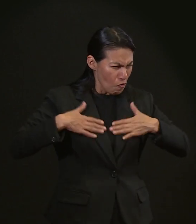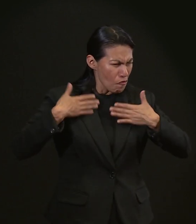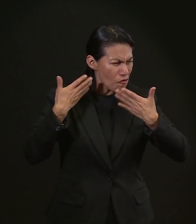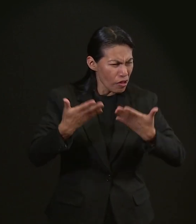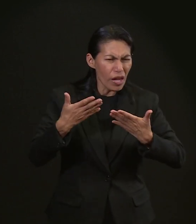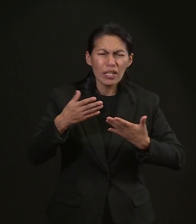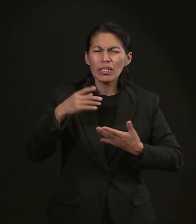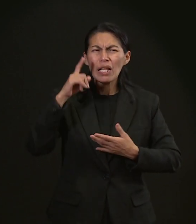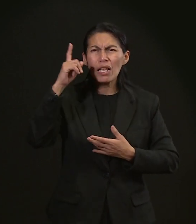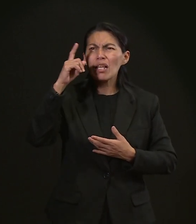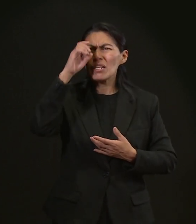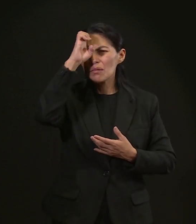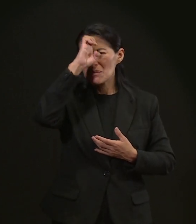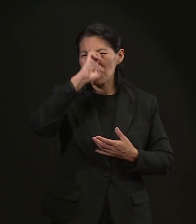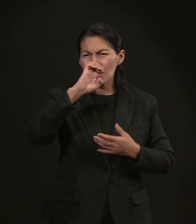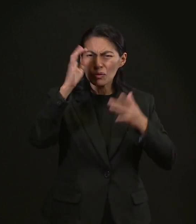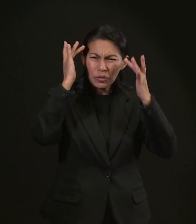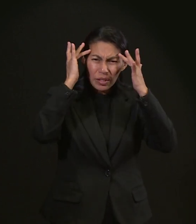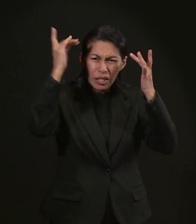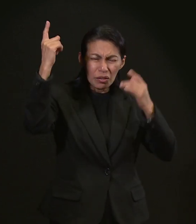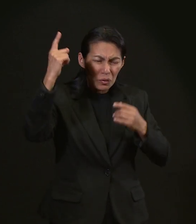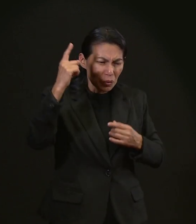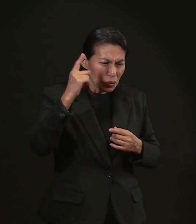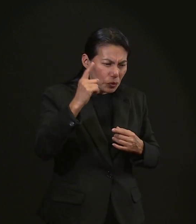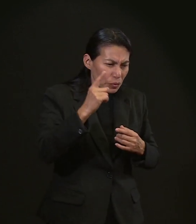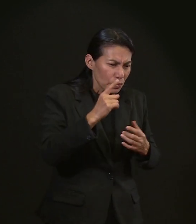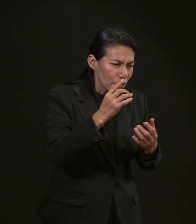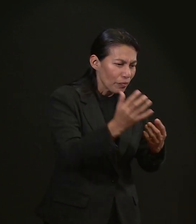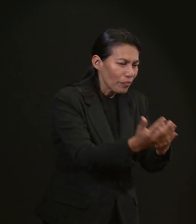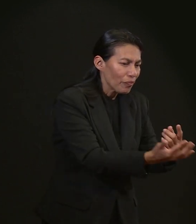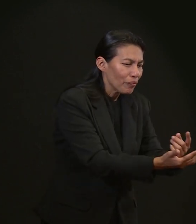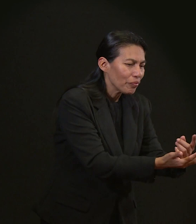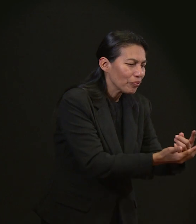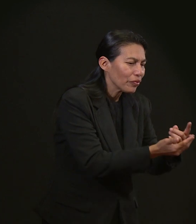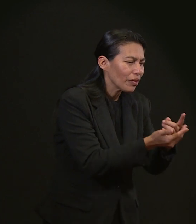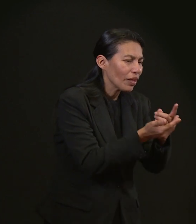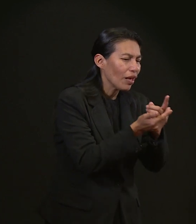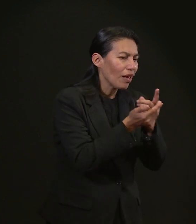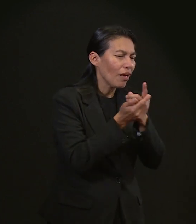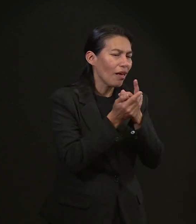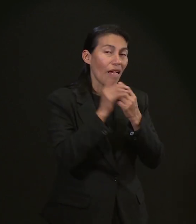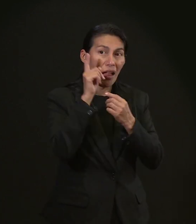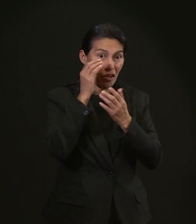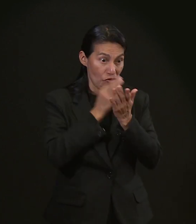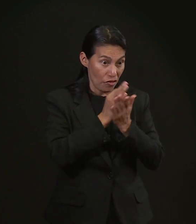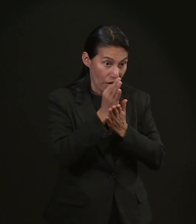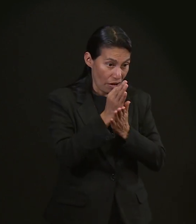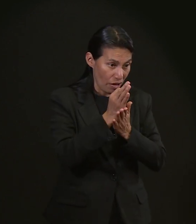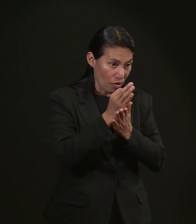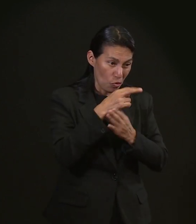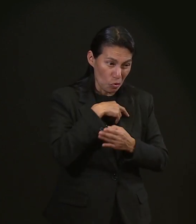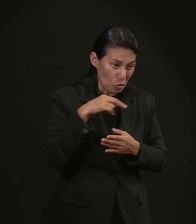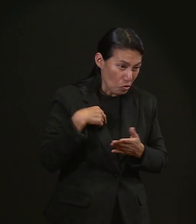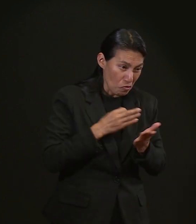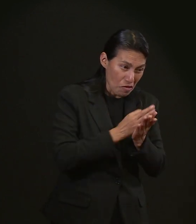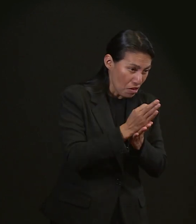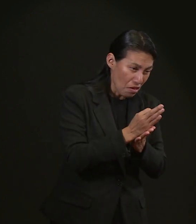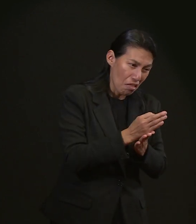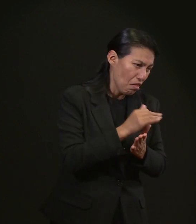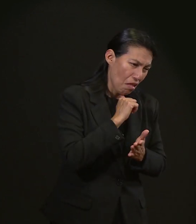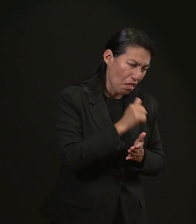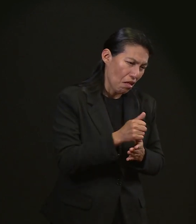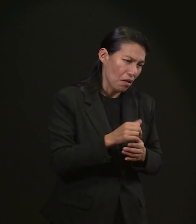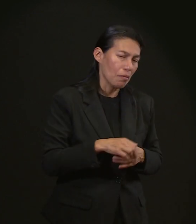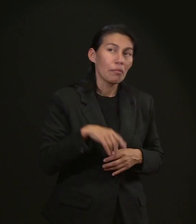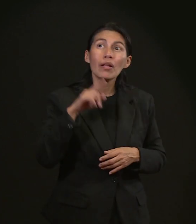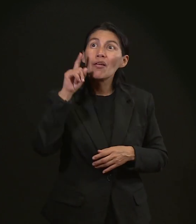ángeles él envía su espíritu no te va a dejar él es fiel aunque a veces nosotros no seamos tan fieles